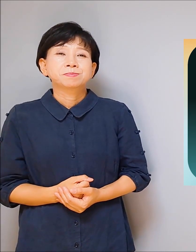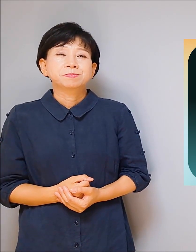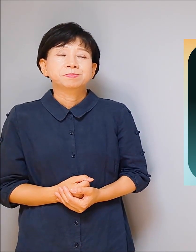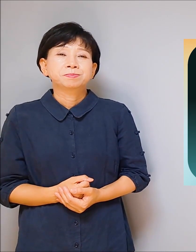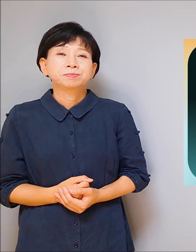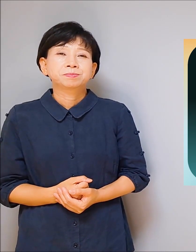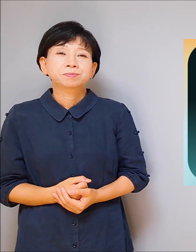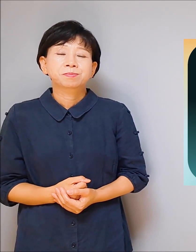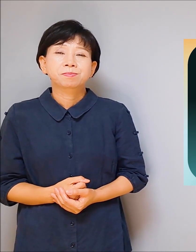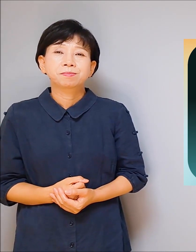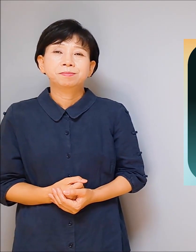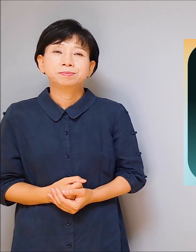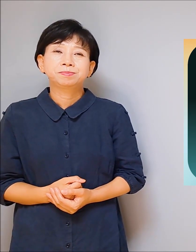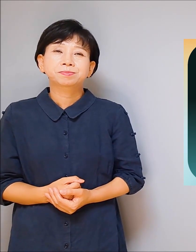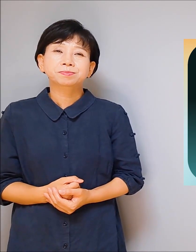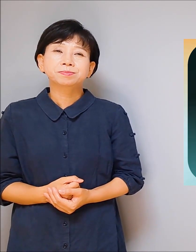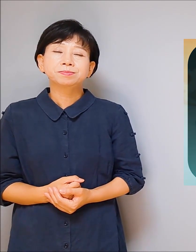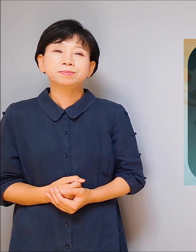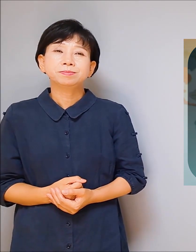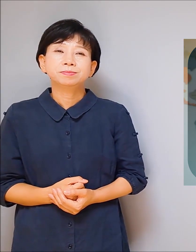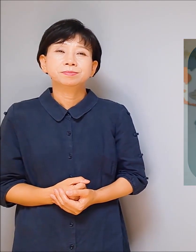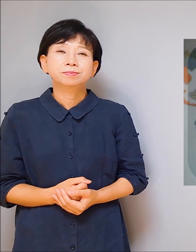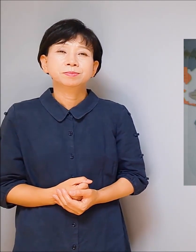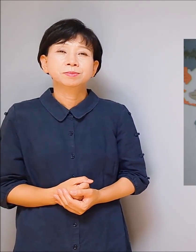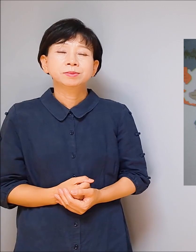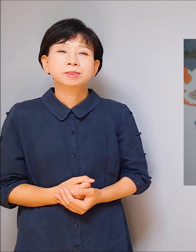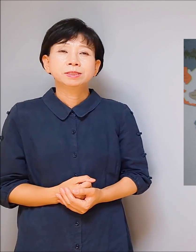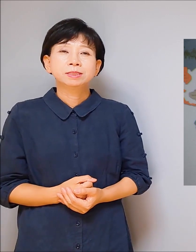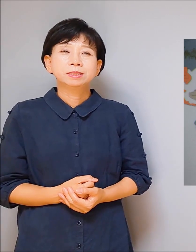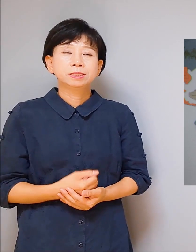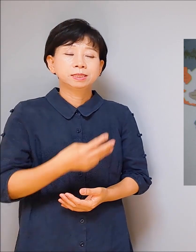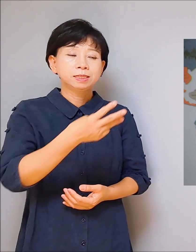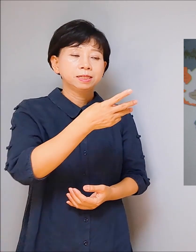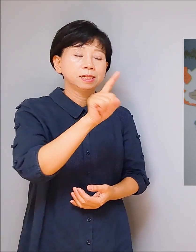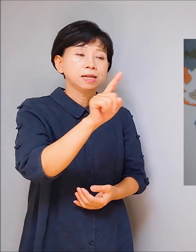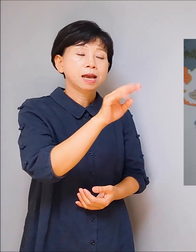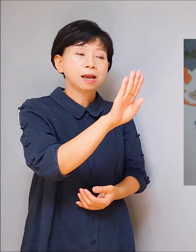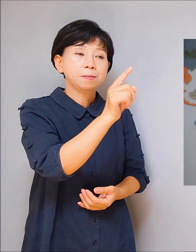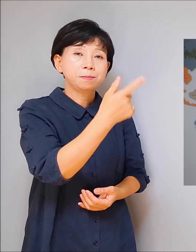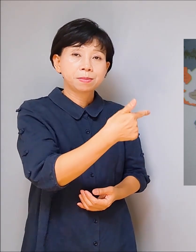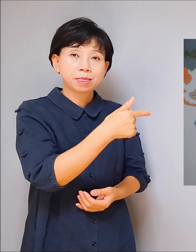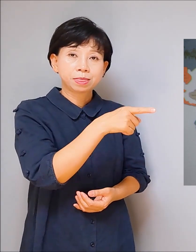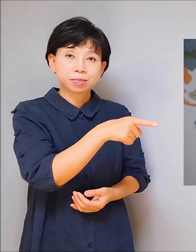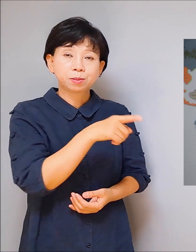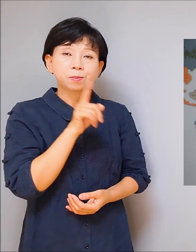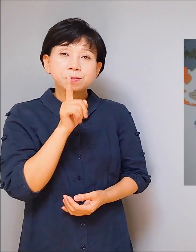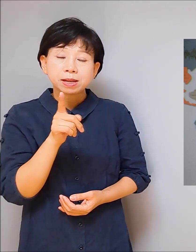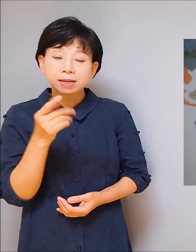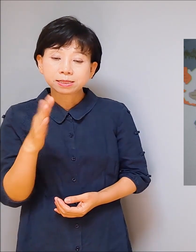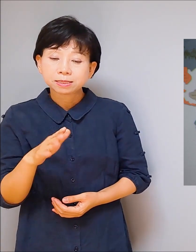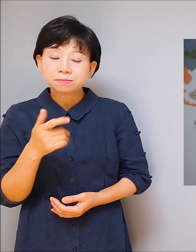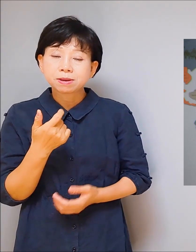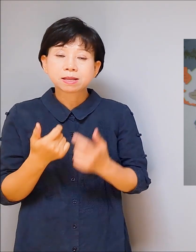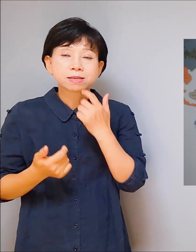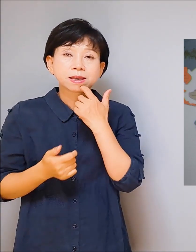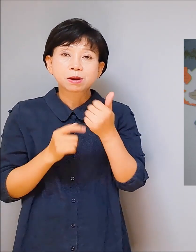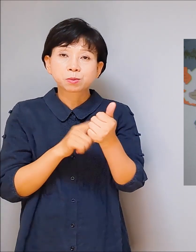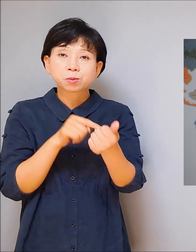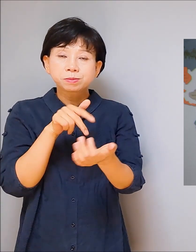엘로헤 이스라엘. 사실요, 우리 라반도 그렇게 이야기를 했지만 야곱의 입장에서